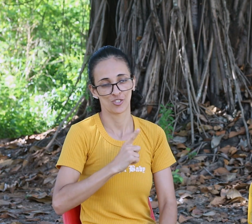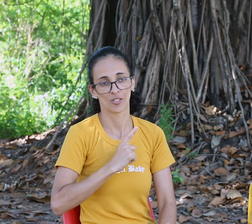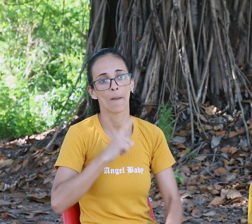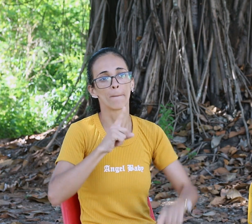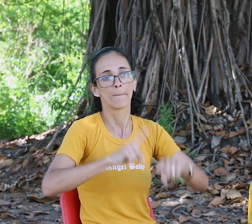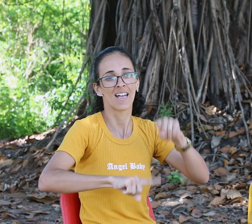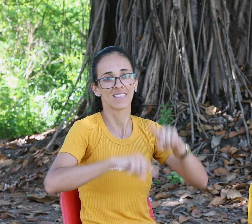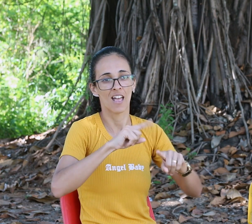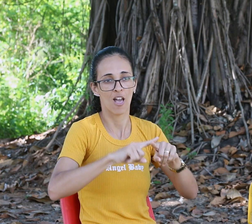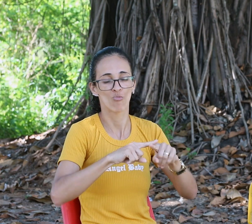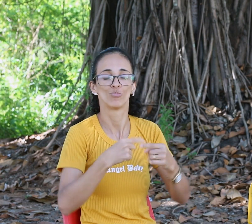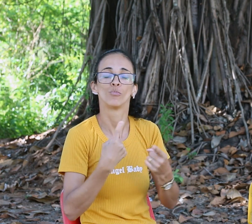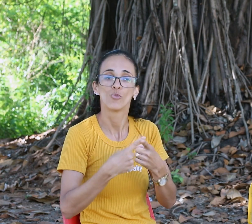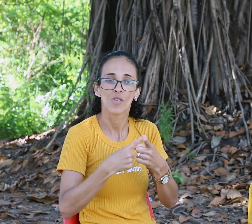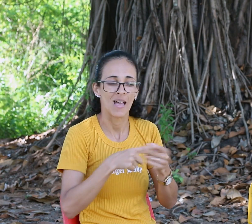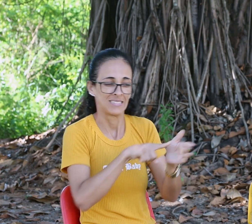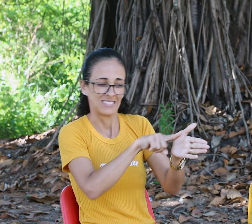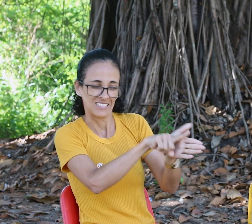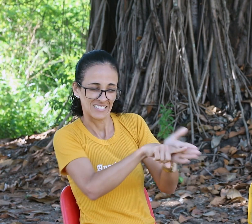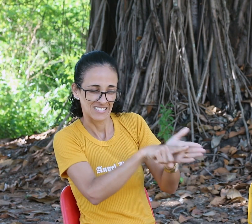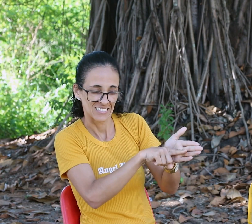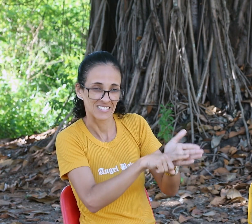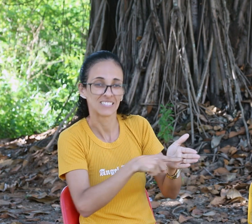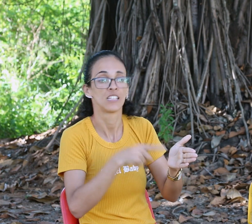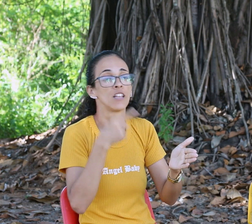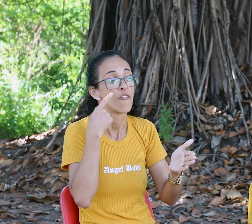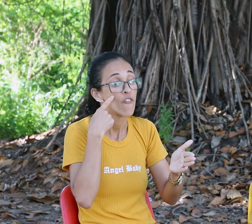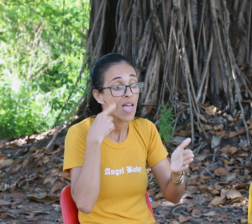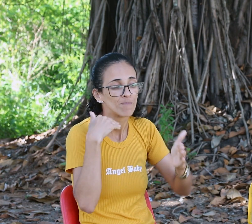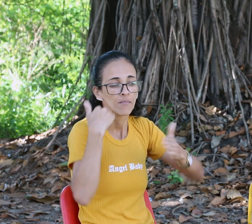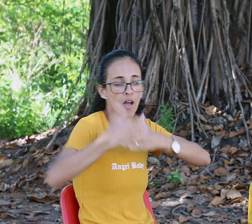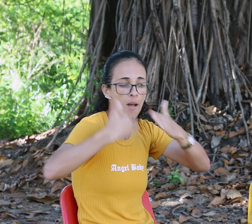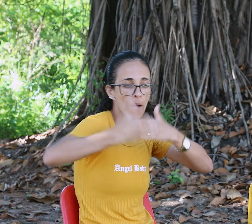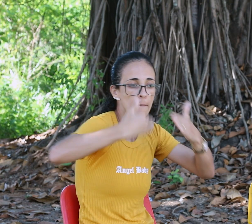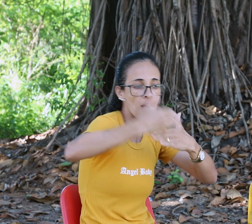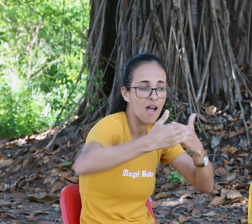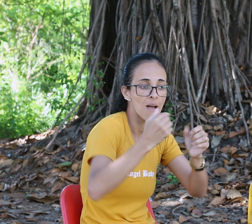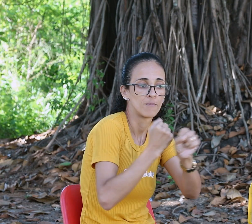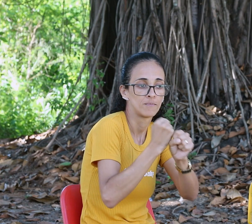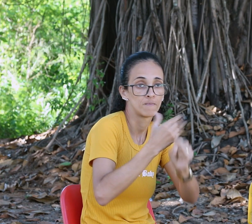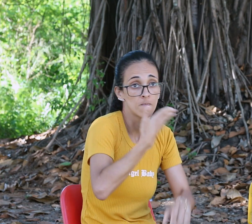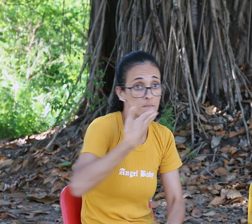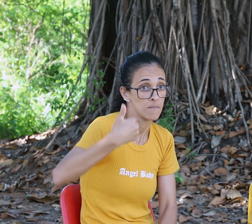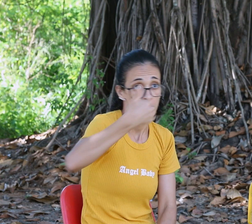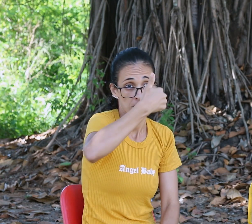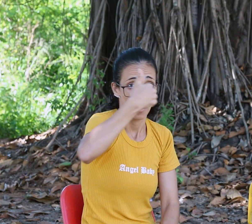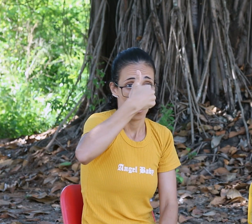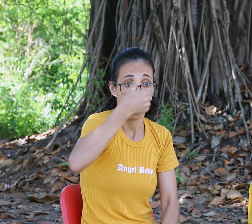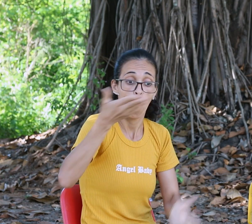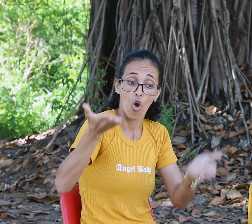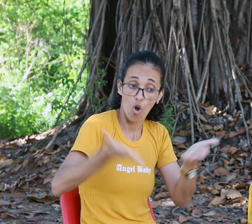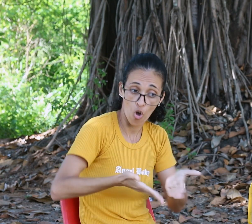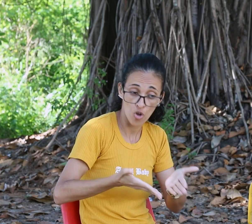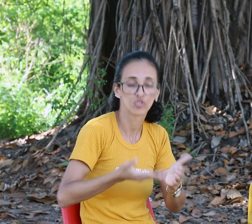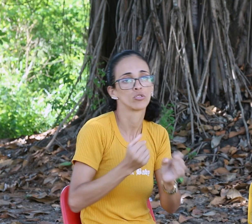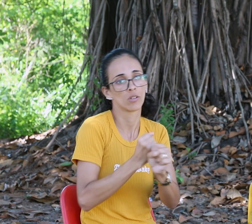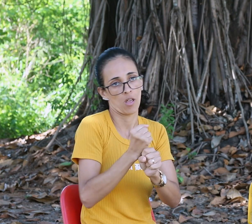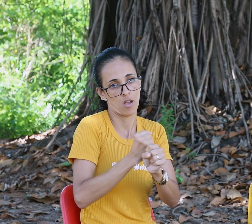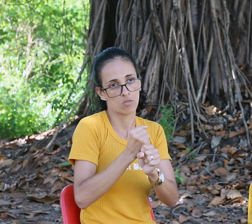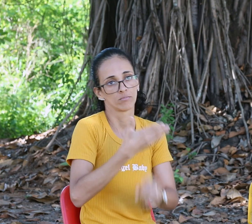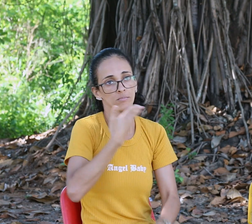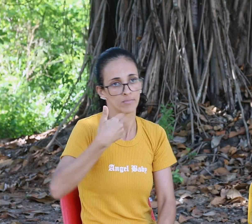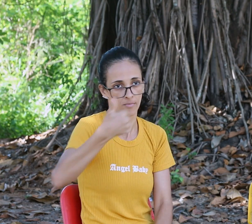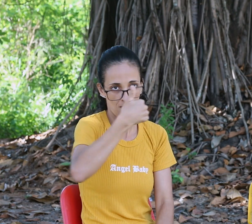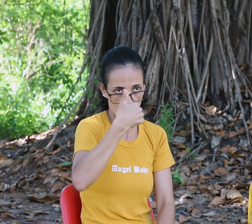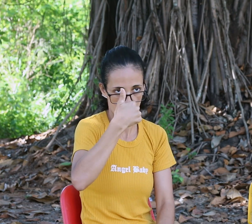gente pudesse avançar. Hoje sim a gente está tendo muita conquista, muita pesquisa, muitos avanços dentro da nossa área.